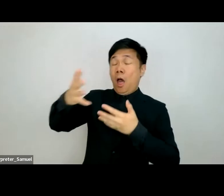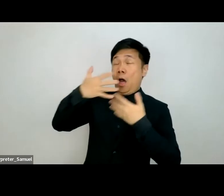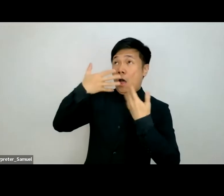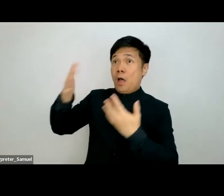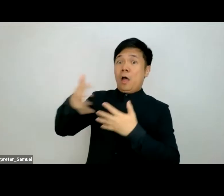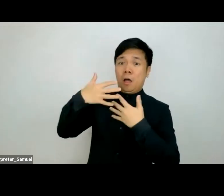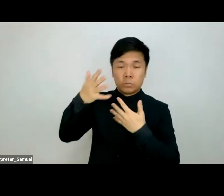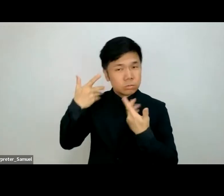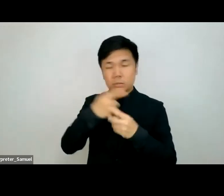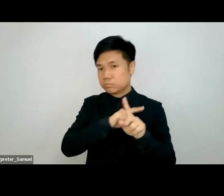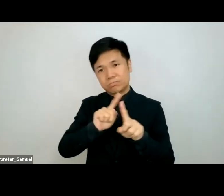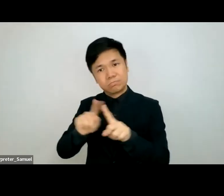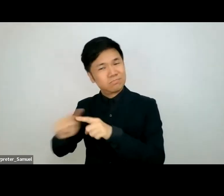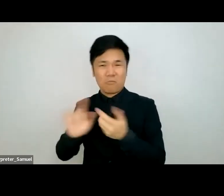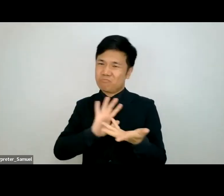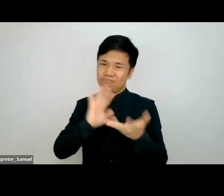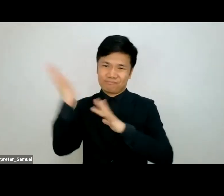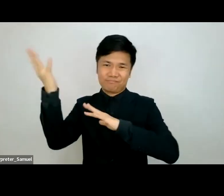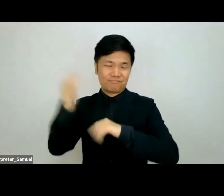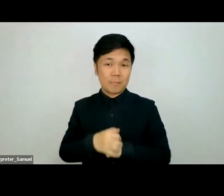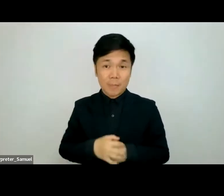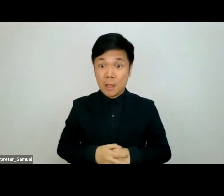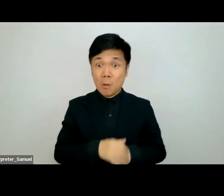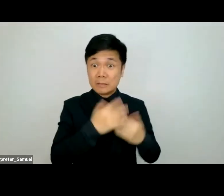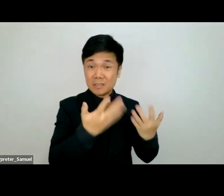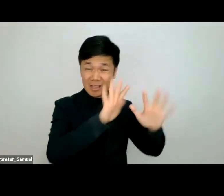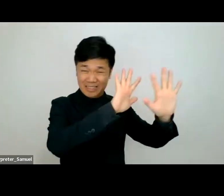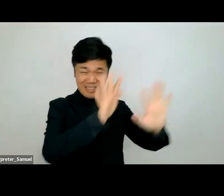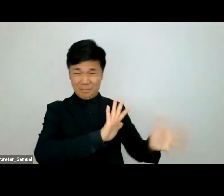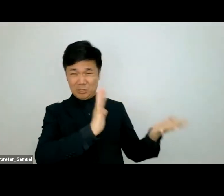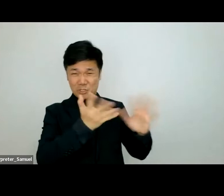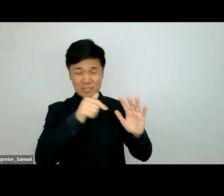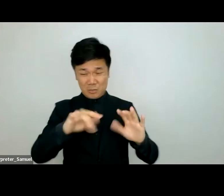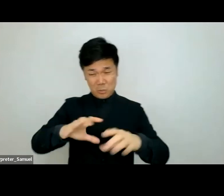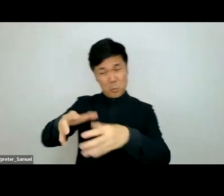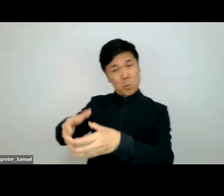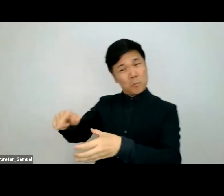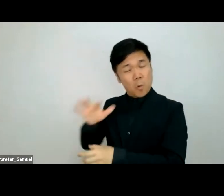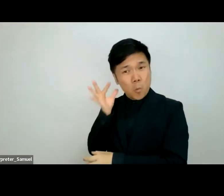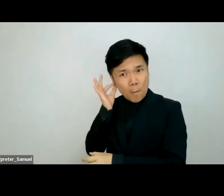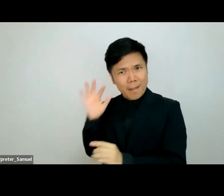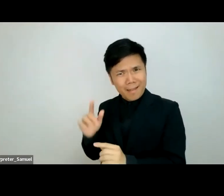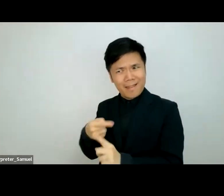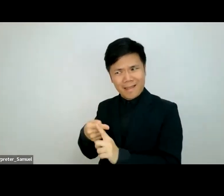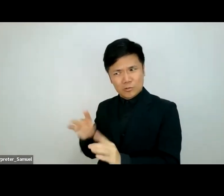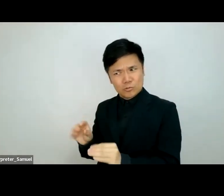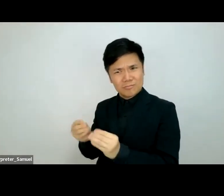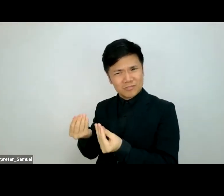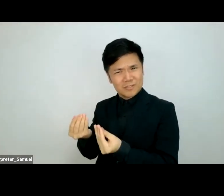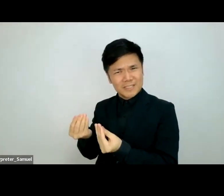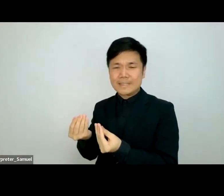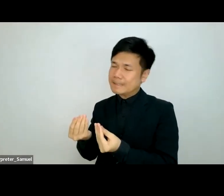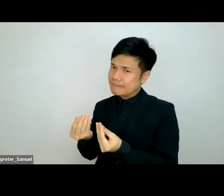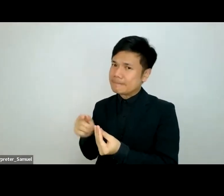vivant avec des handicaps constituent un grand pourcentage de la population du monde et sont affectés par des